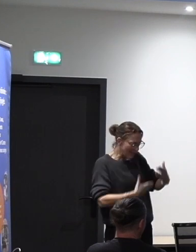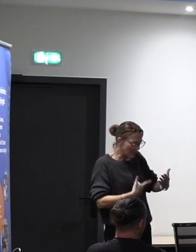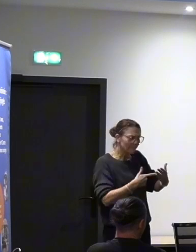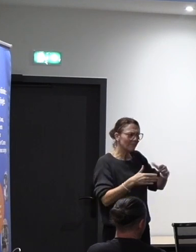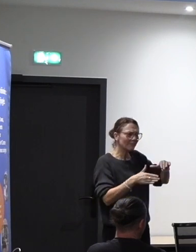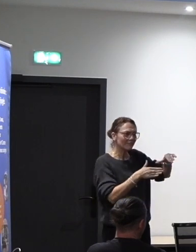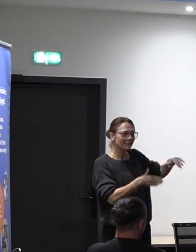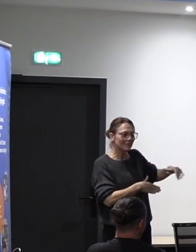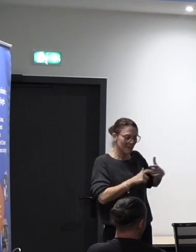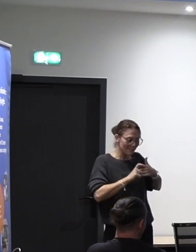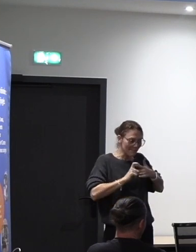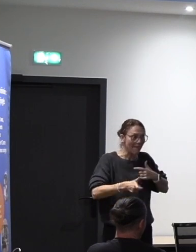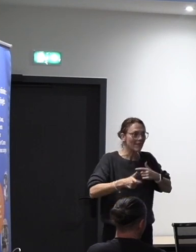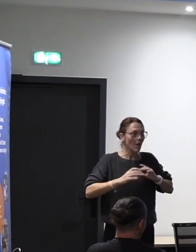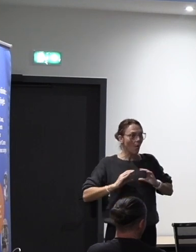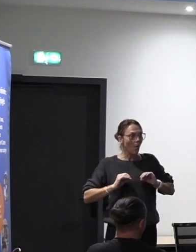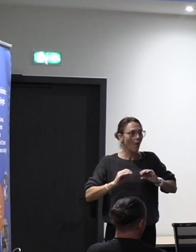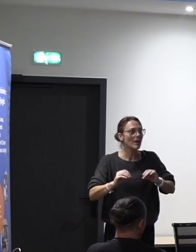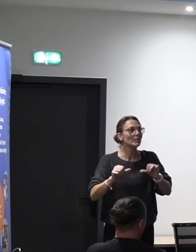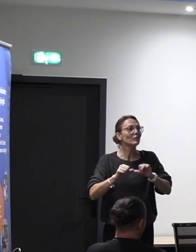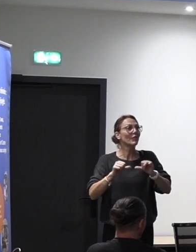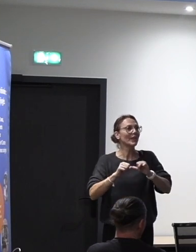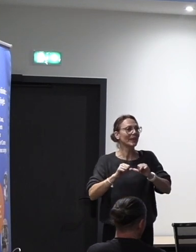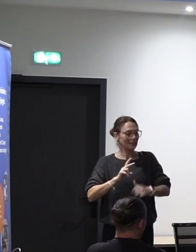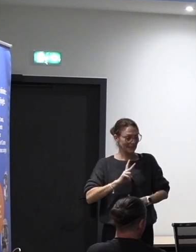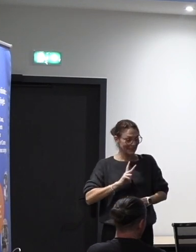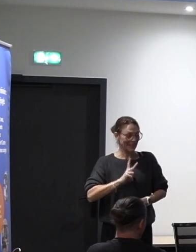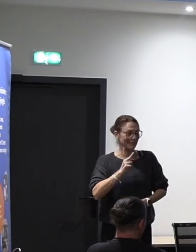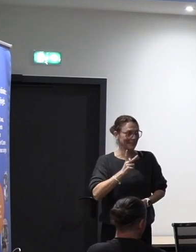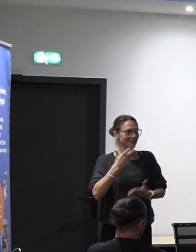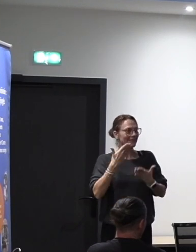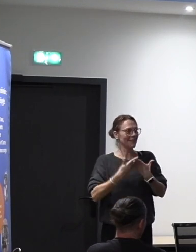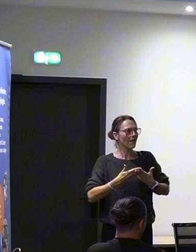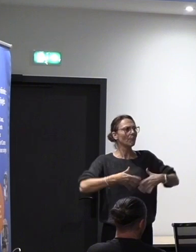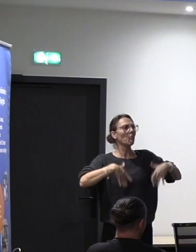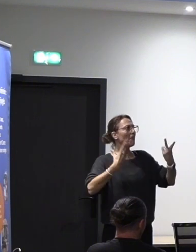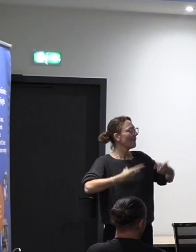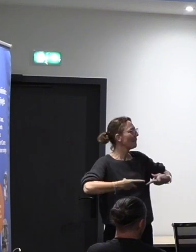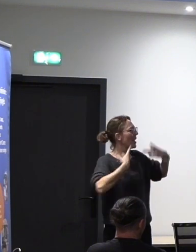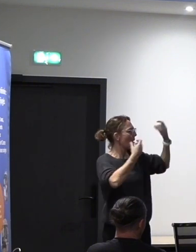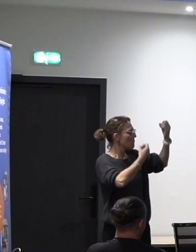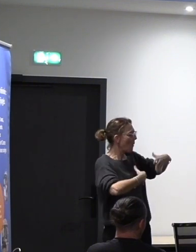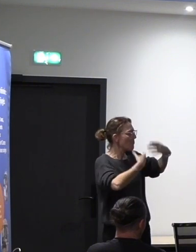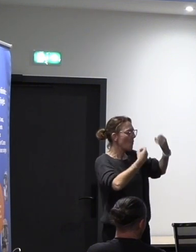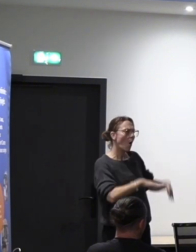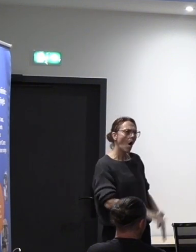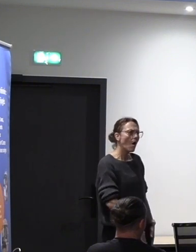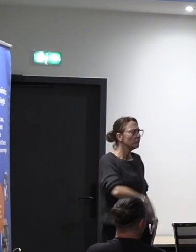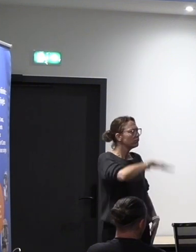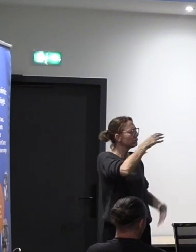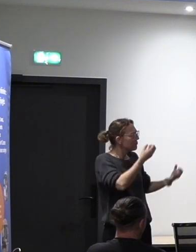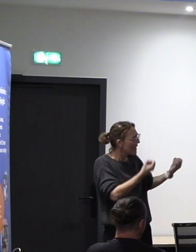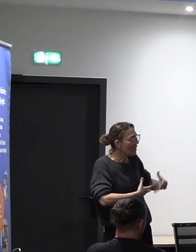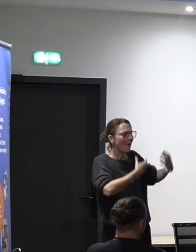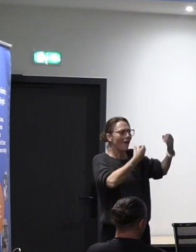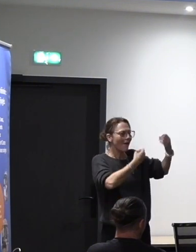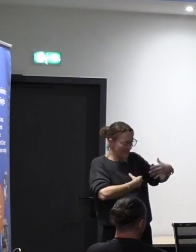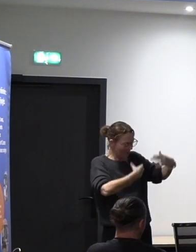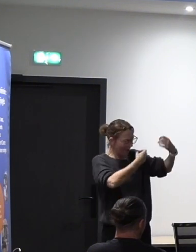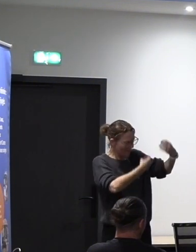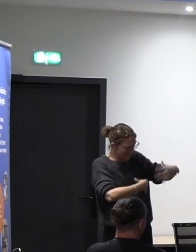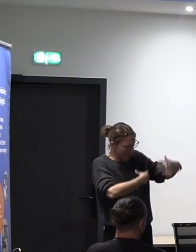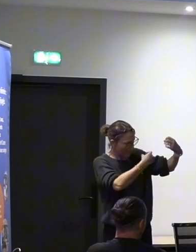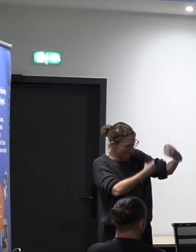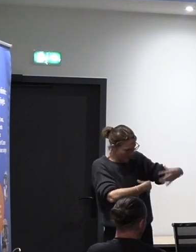faire de ce qui nous arrive, c'est exister. Et je crois que quel que soit ce qui nous arrive dans la vie depuis notre naissance jusqu'à notre mort, oui, on